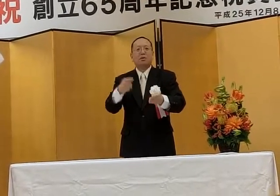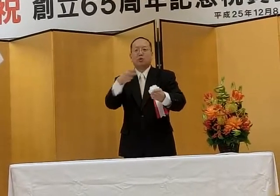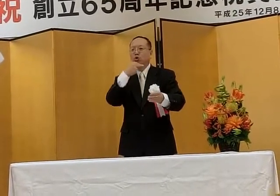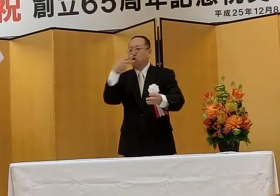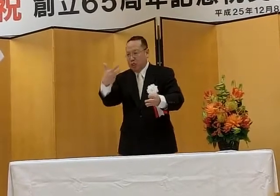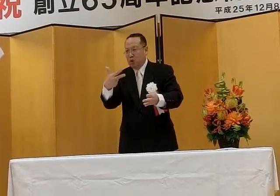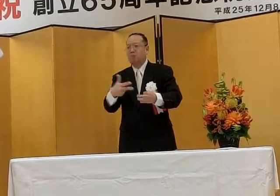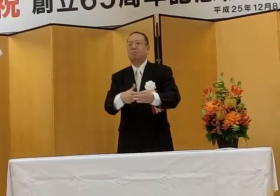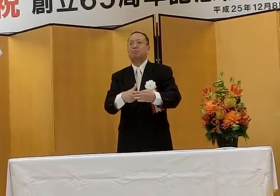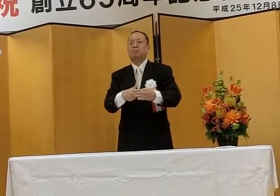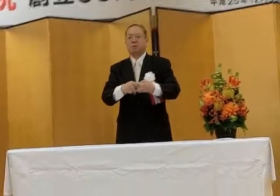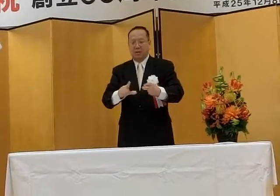皆様の